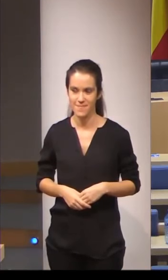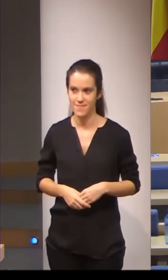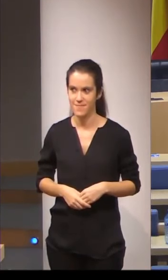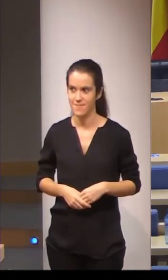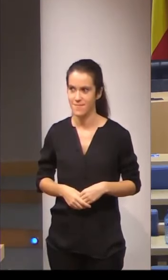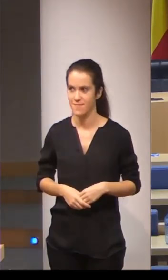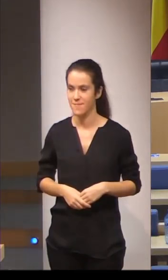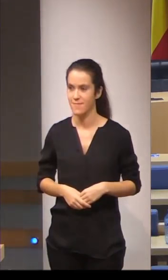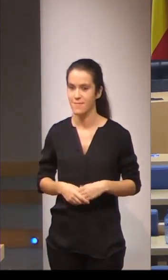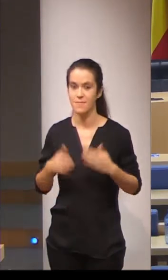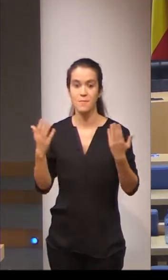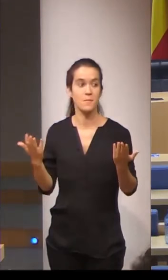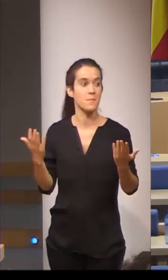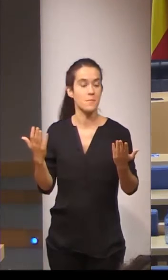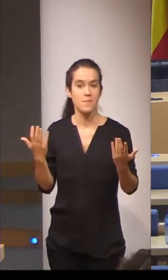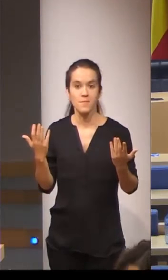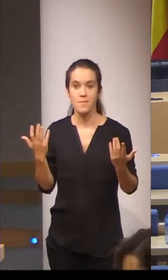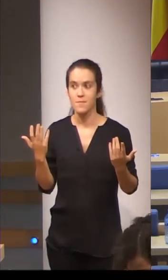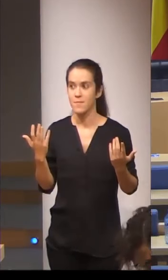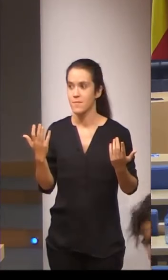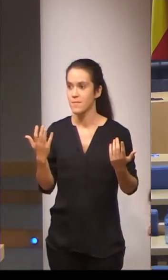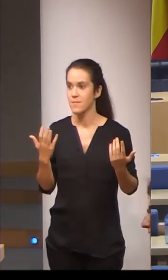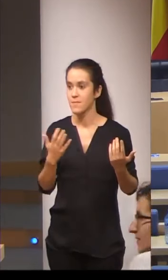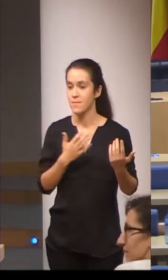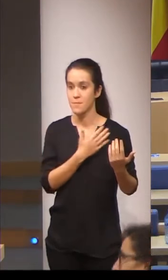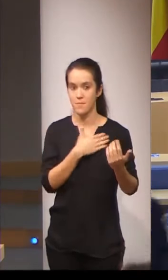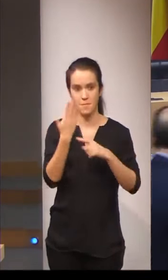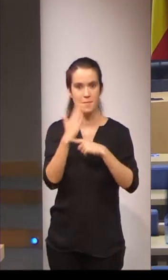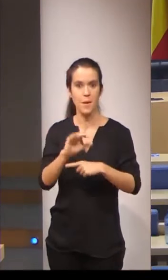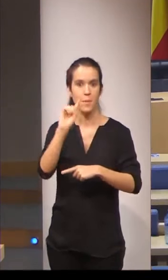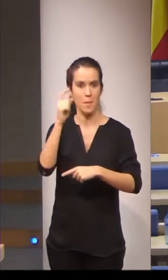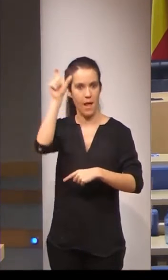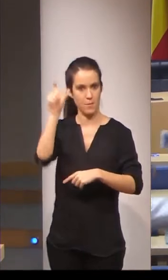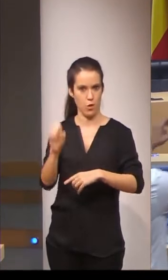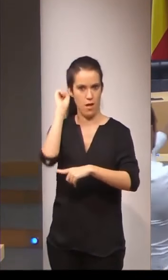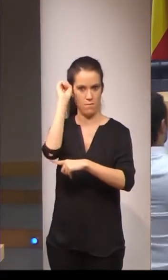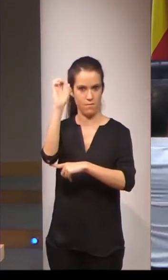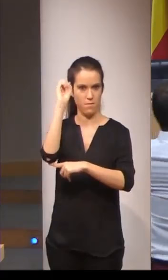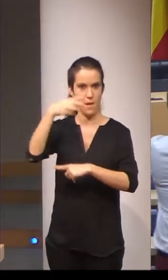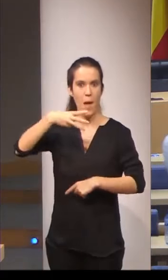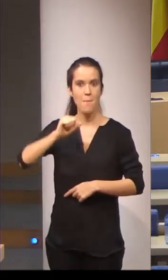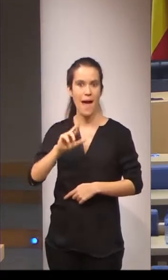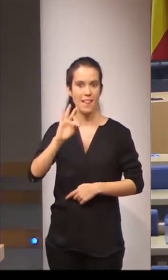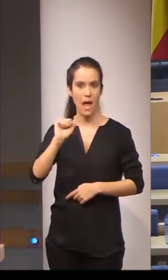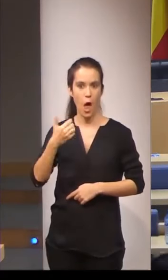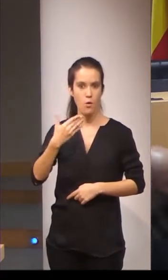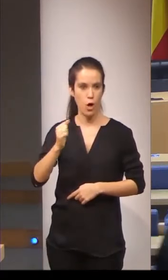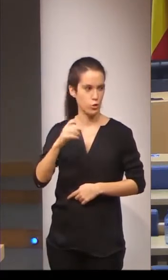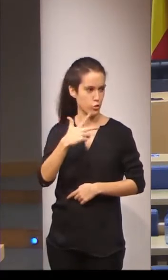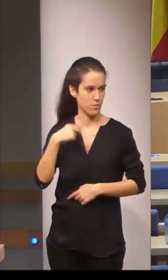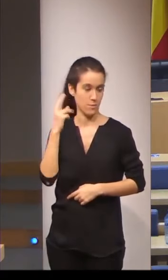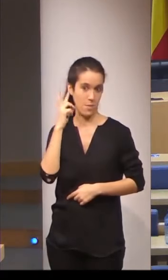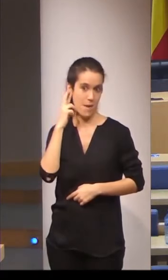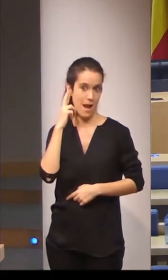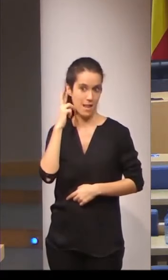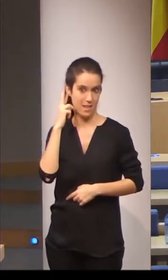Bueno, quisiera… El primer comunicante de la tarde se llama Marta Bosch Balearda y vendré